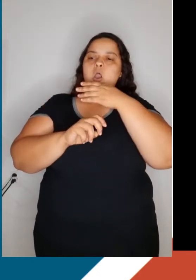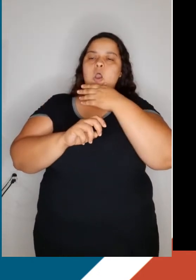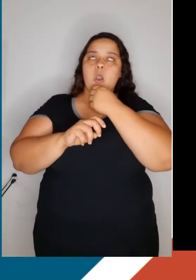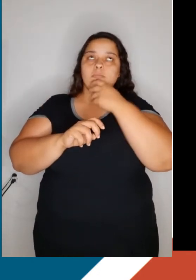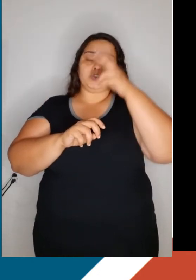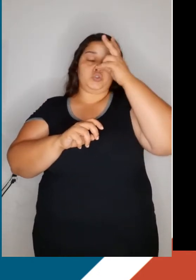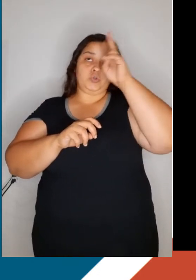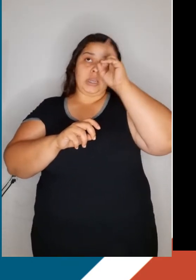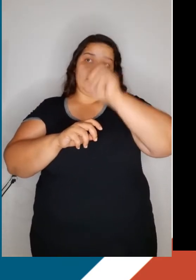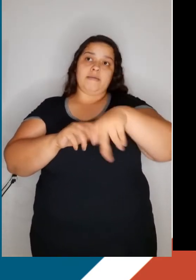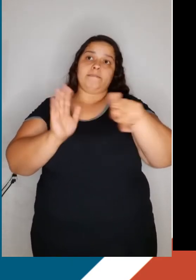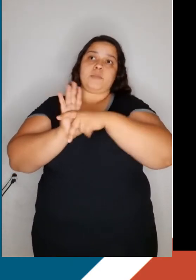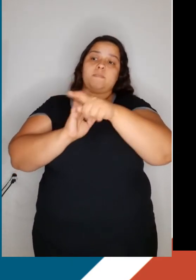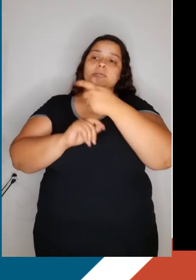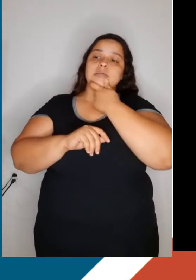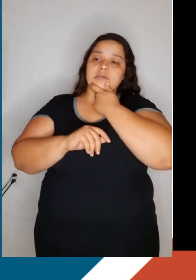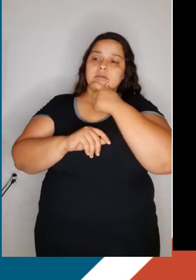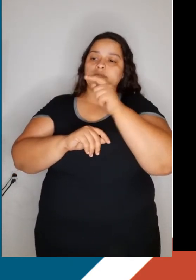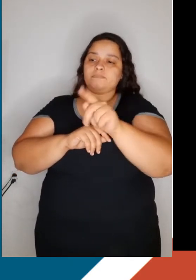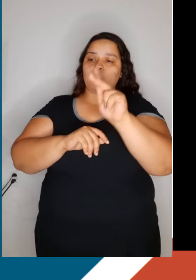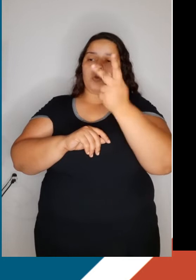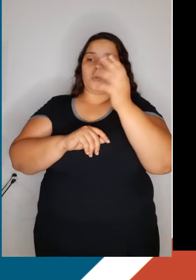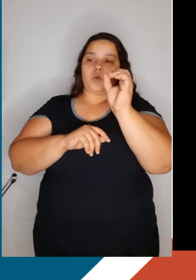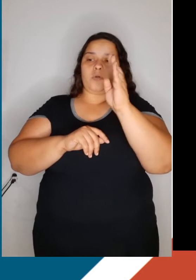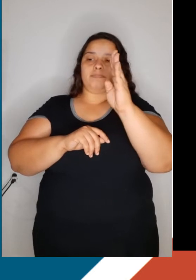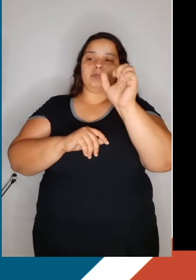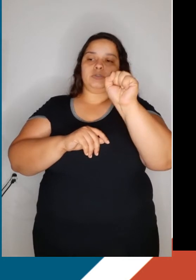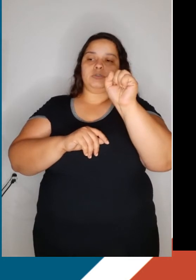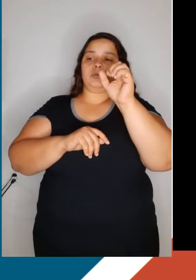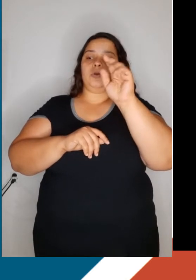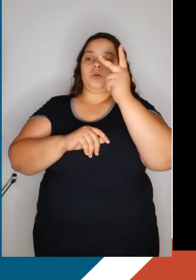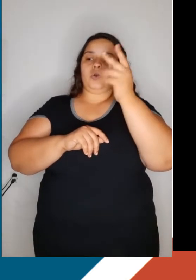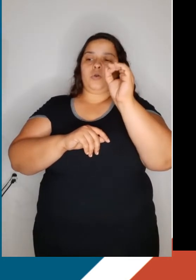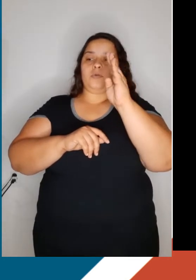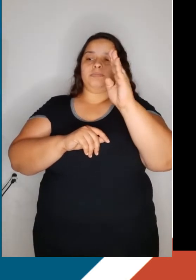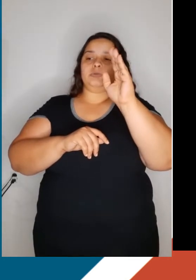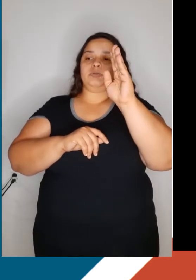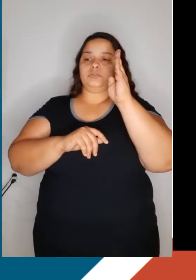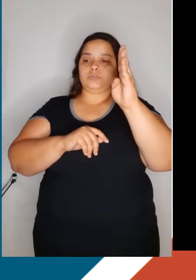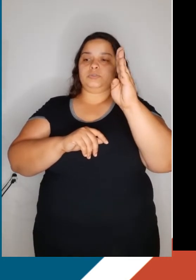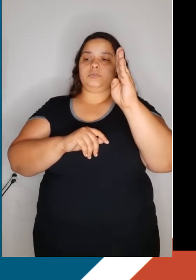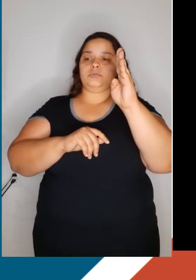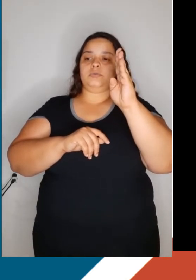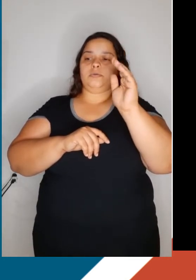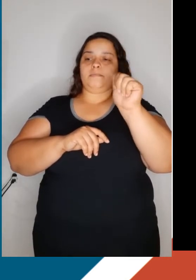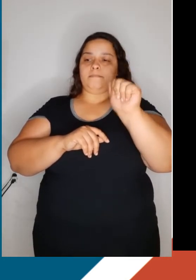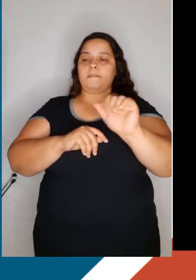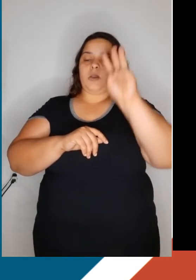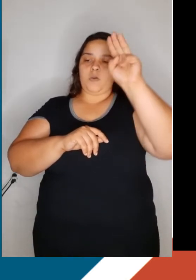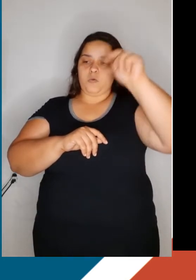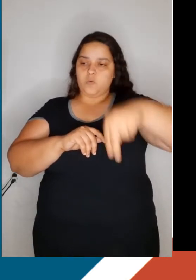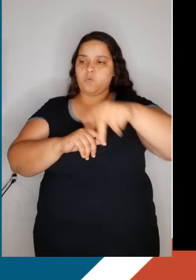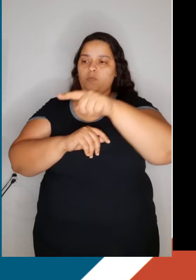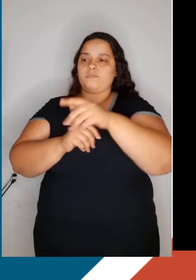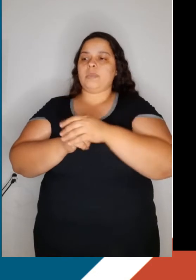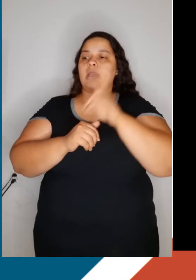importante historiador inglês, que é o Eric Hobsbawm, vai buscar compreender, Então ele vai afirmar que a era da paz, da civilização